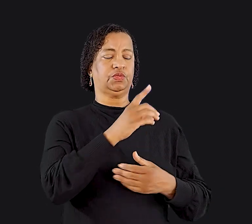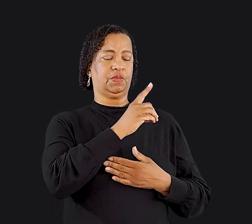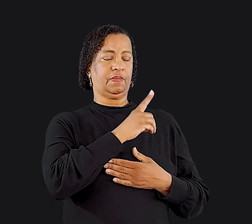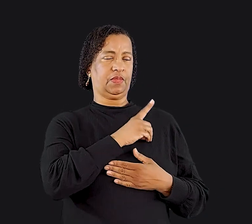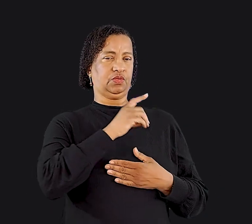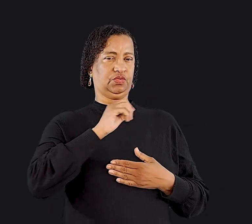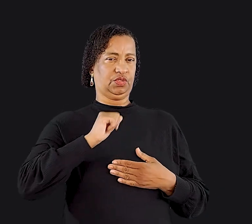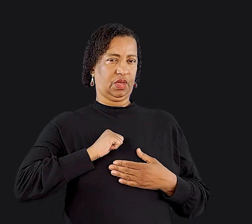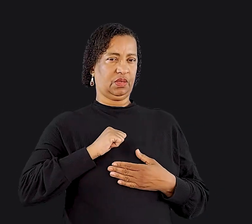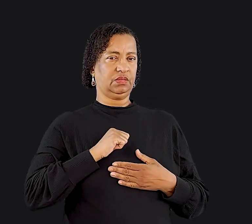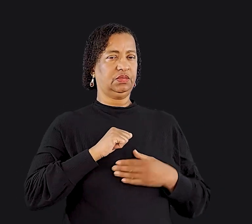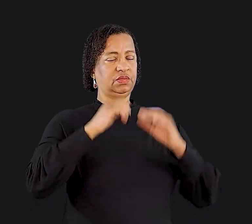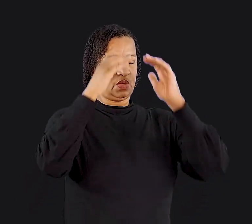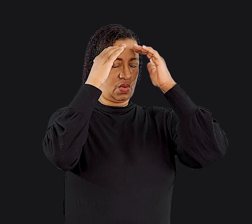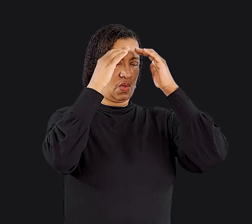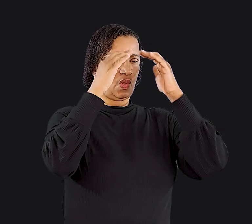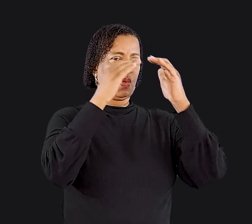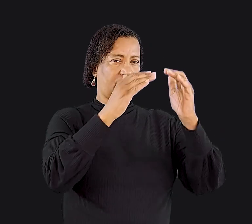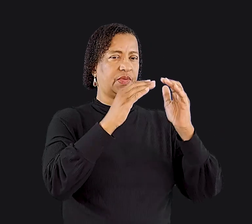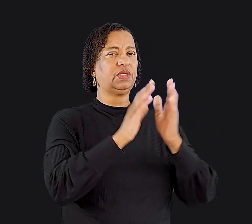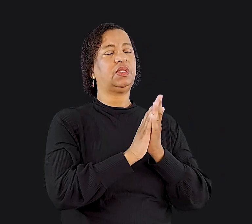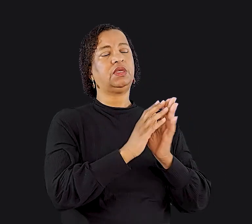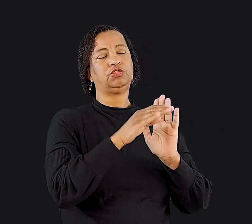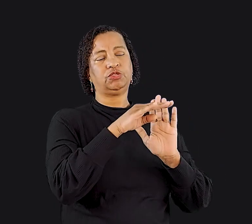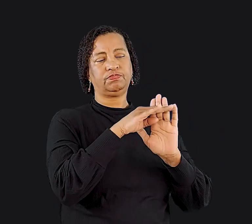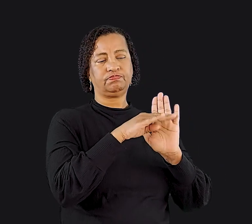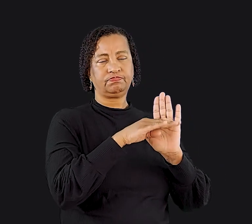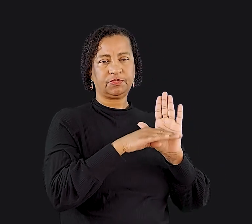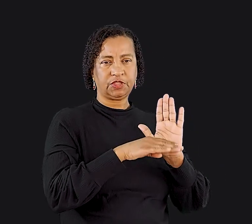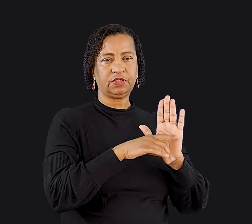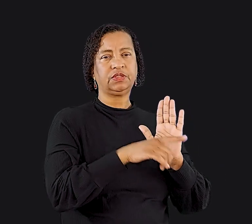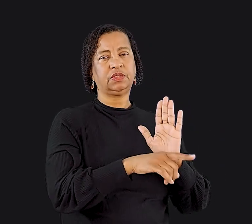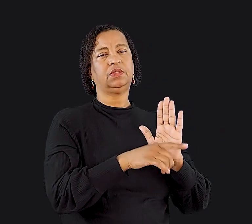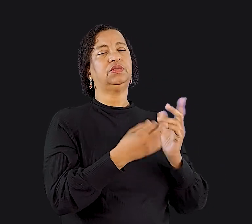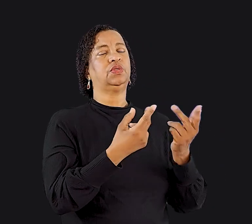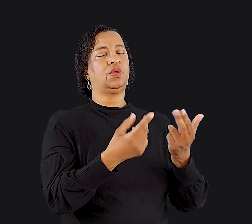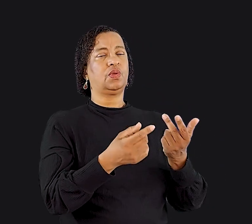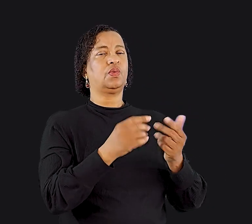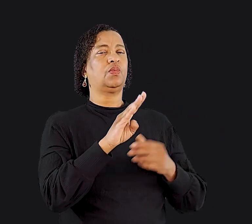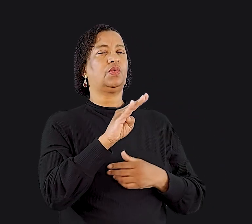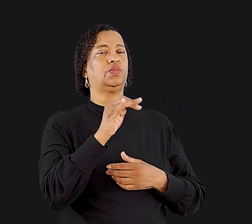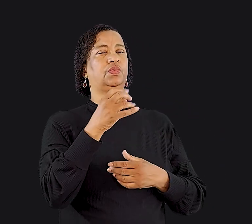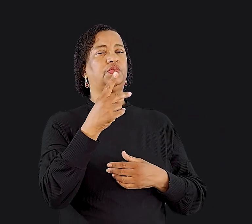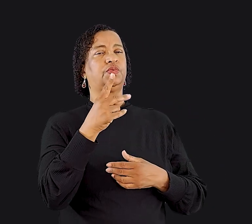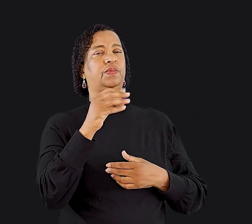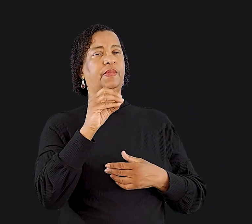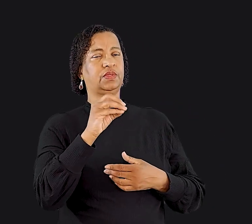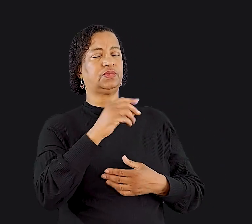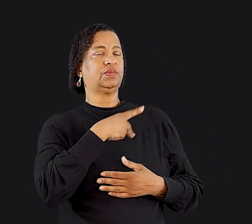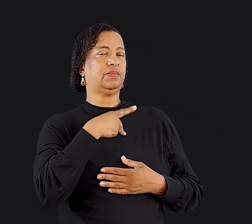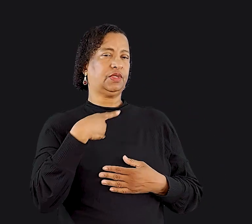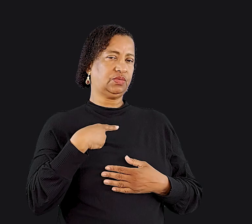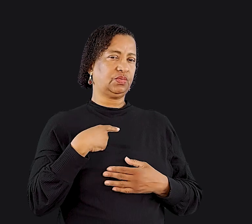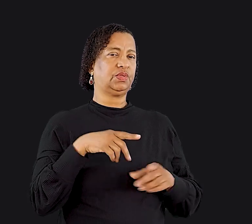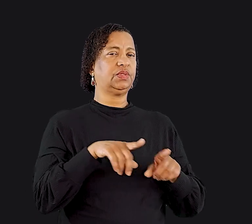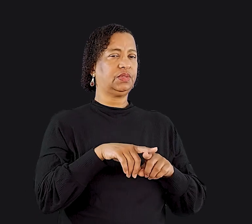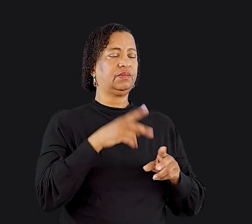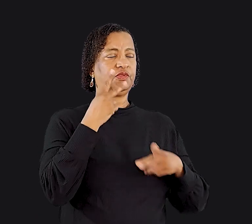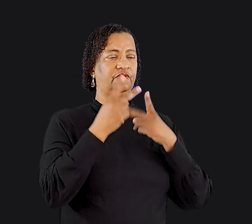os diáconos obedecem a um padrão tão rigoroso quanto a dos bispos e pastores. Também são determinadas